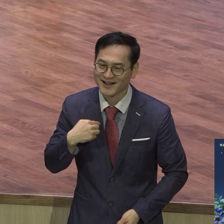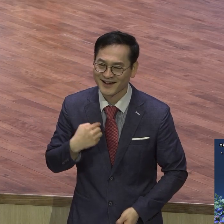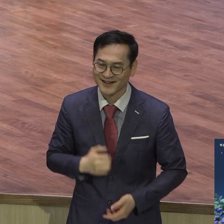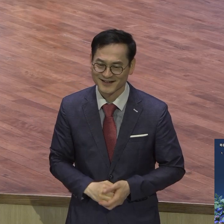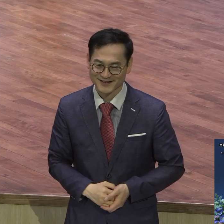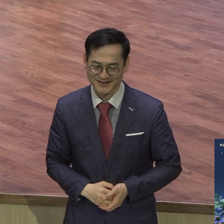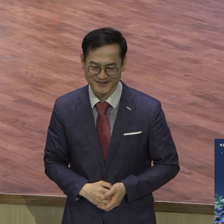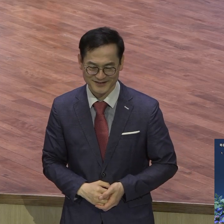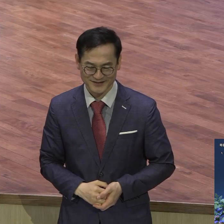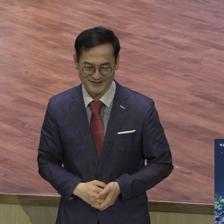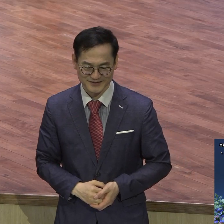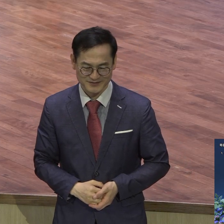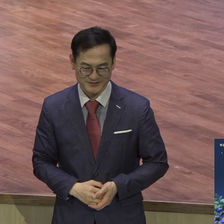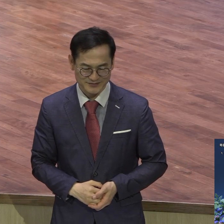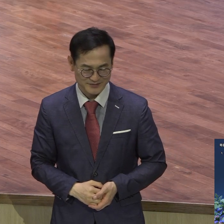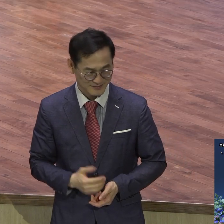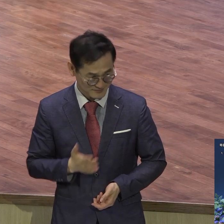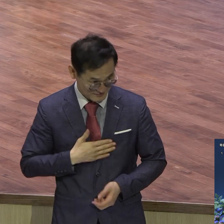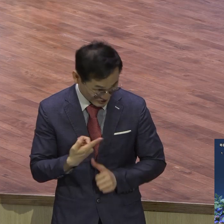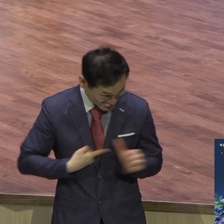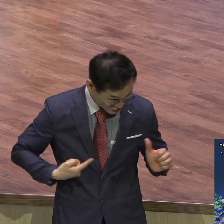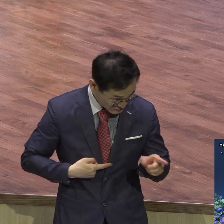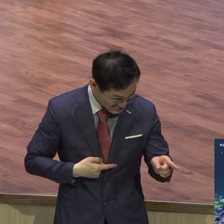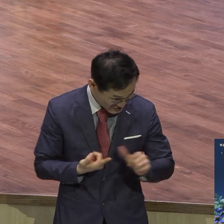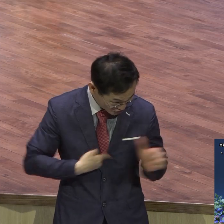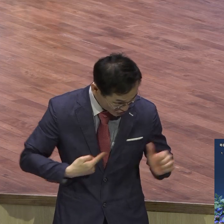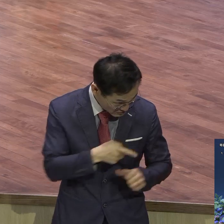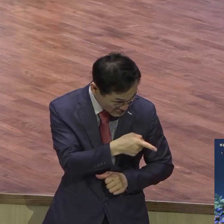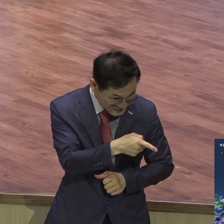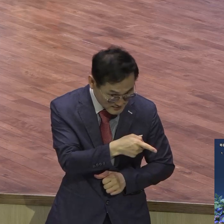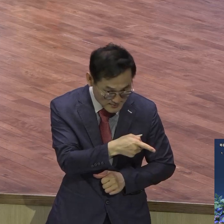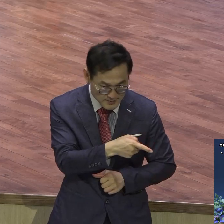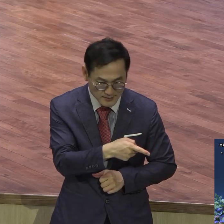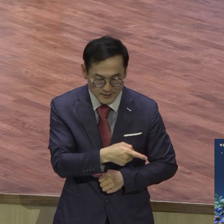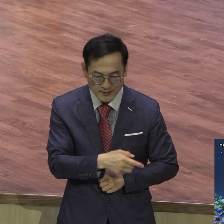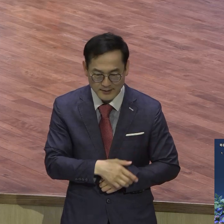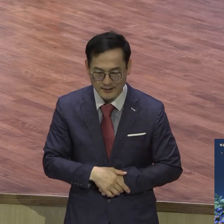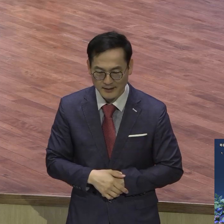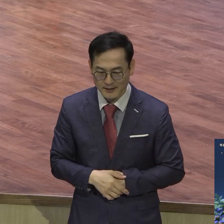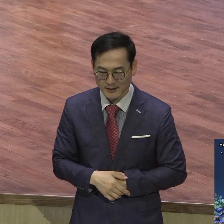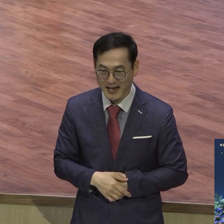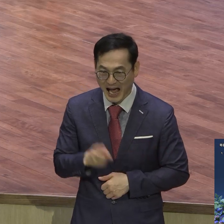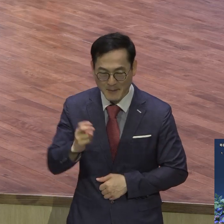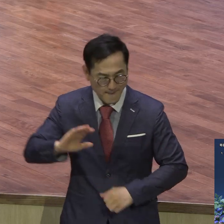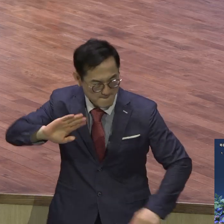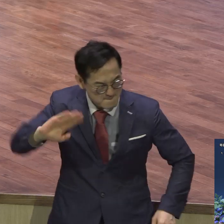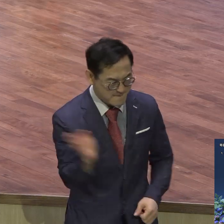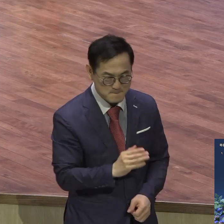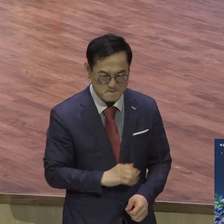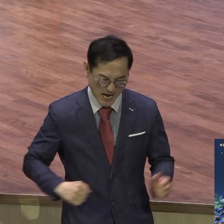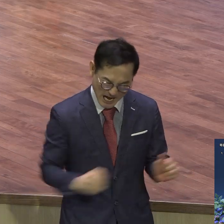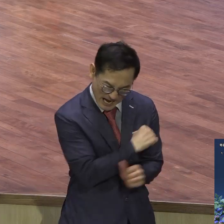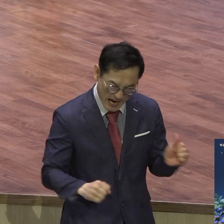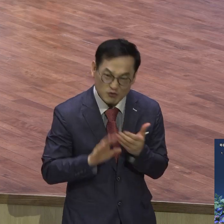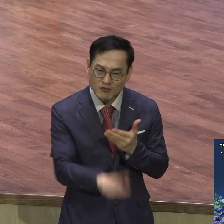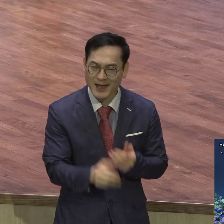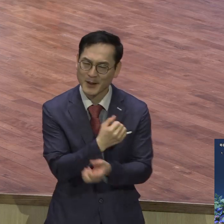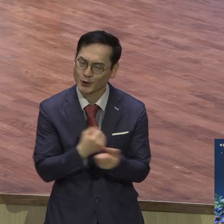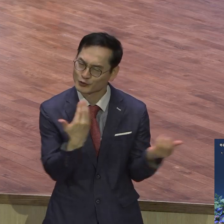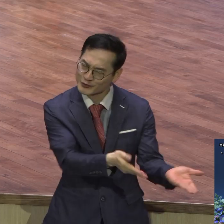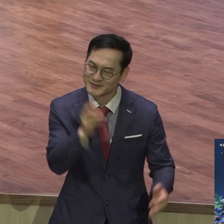형제라고 날 죽이려고 그랬지 뭐 조금이라도 좀 맛이라도 보게 했을 거